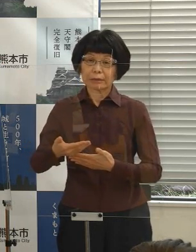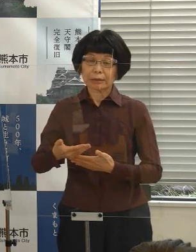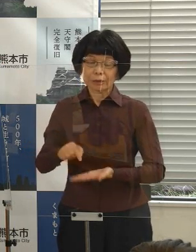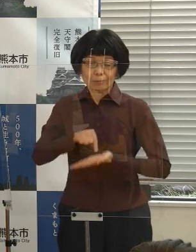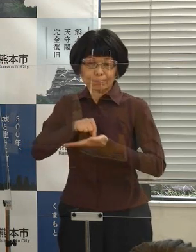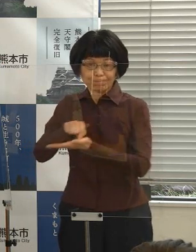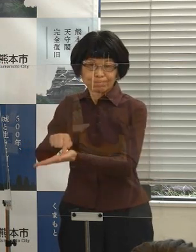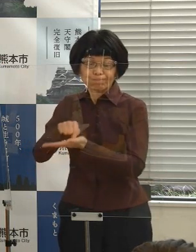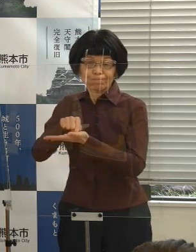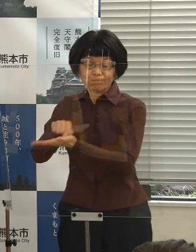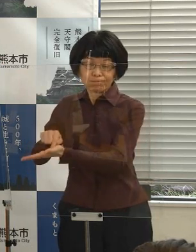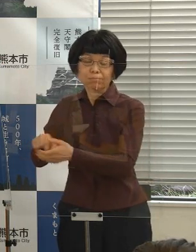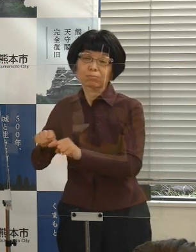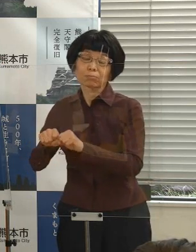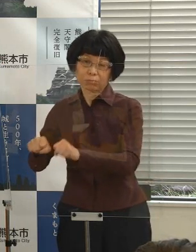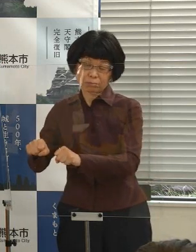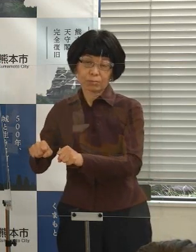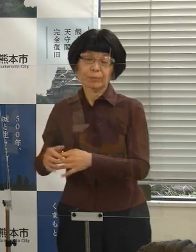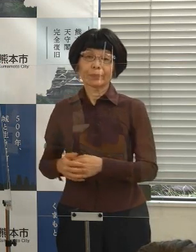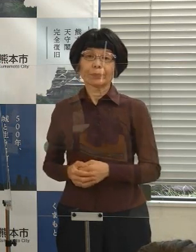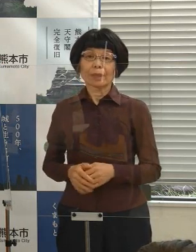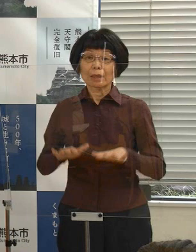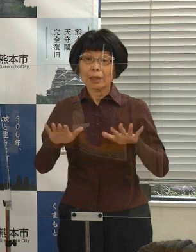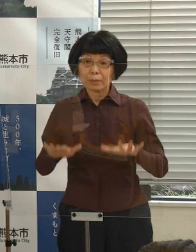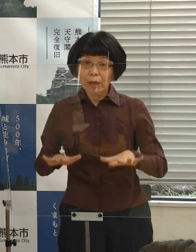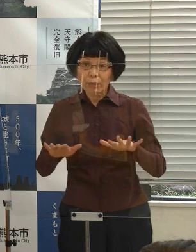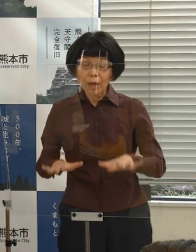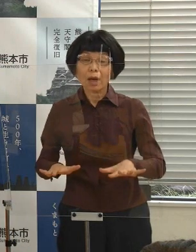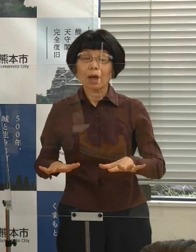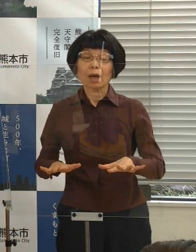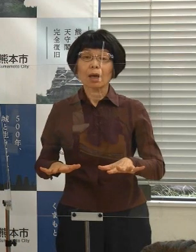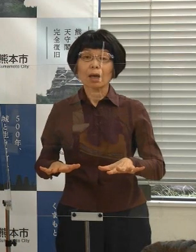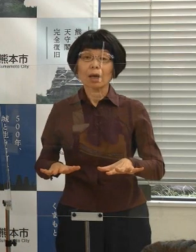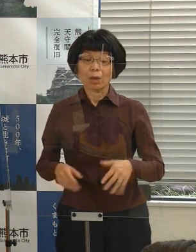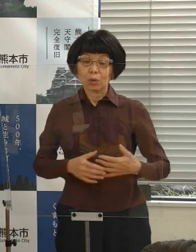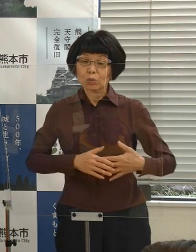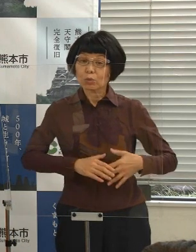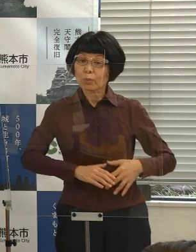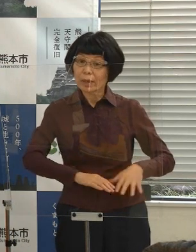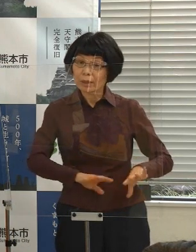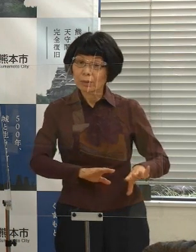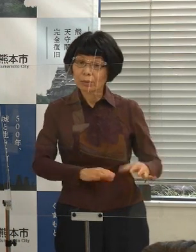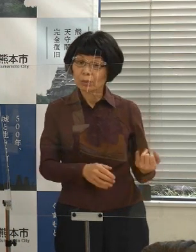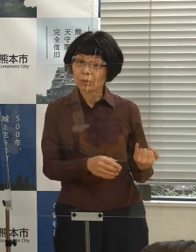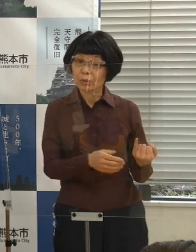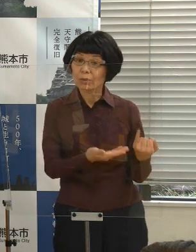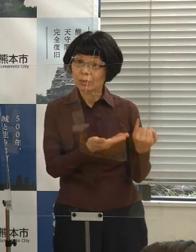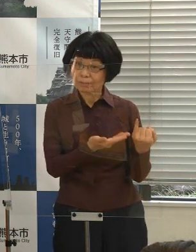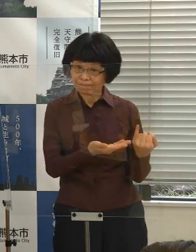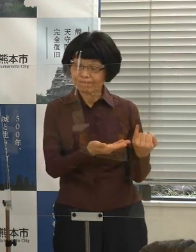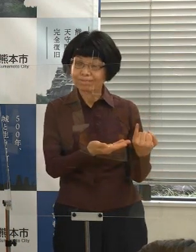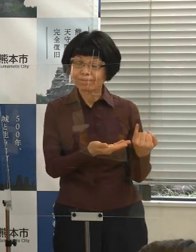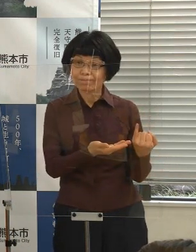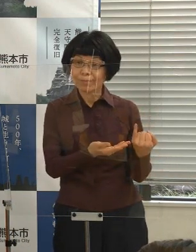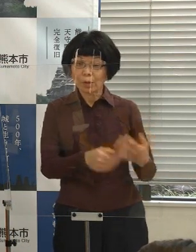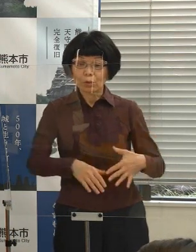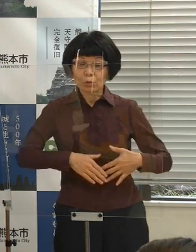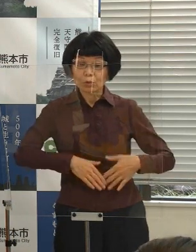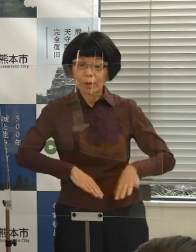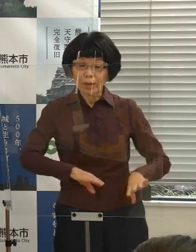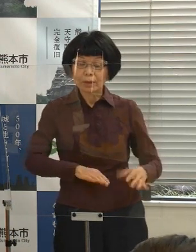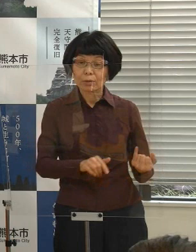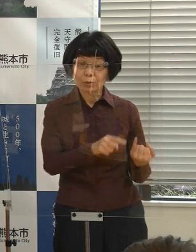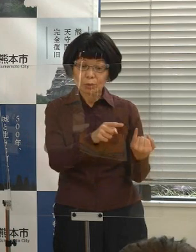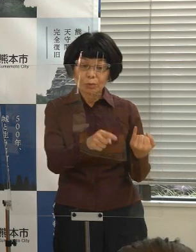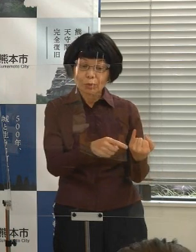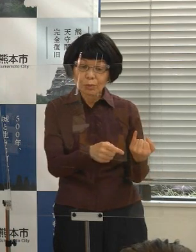こうというふうに思っていますが、今はまず、この生まれてくる、今の妊婦さんや生まれてくるお